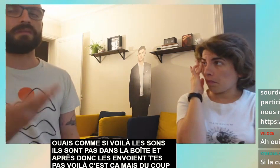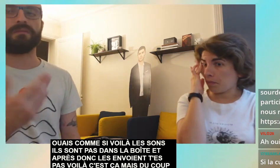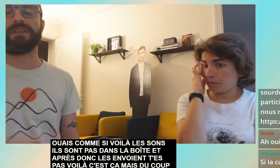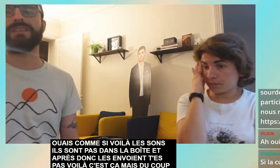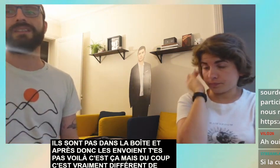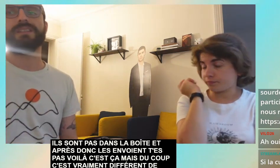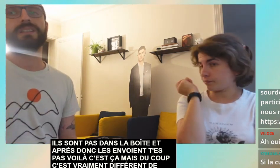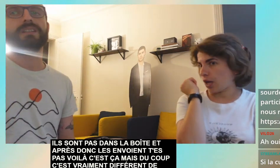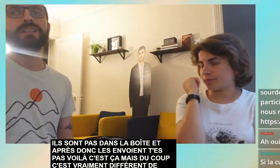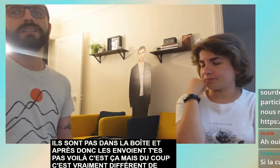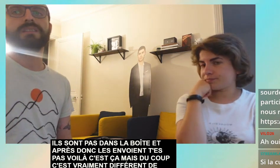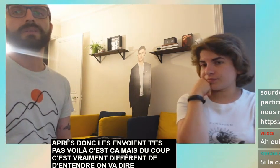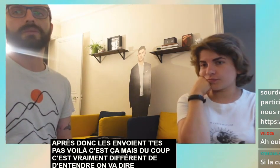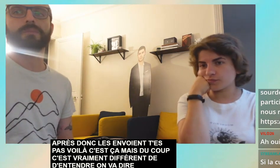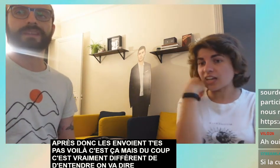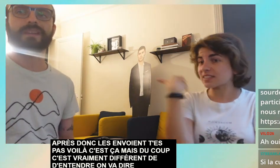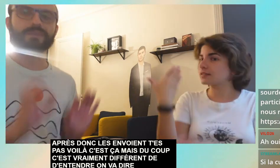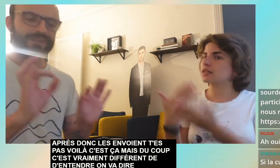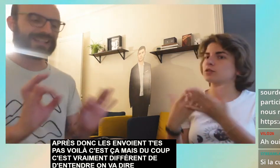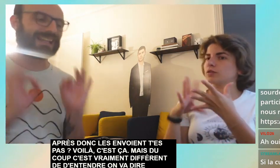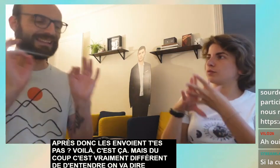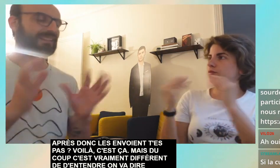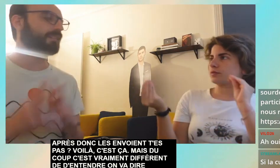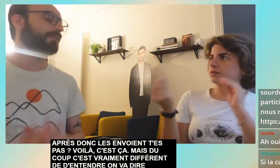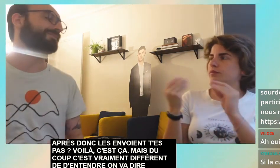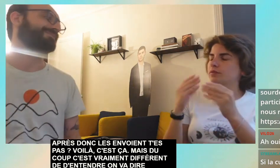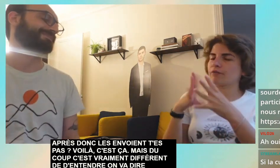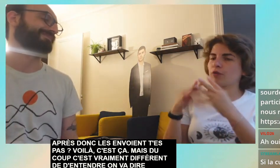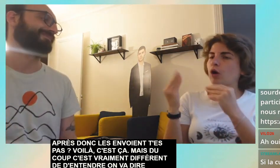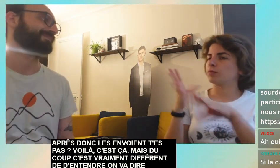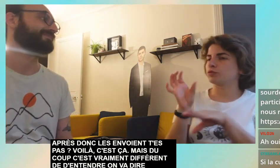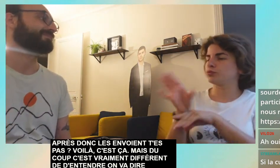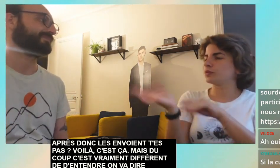voilà. De manière classique. D'accord, mais c'est cool.